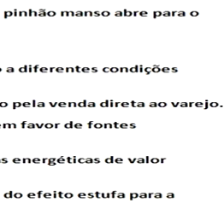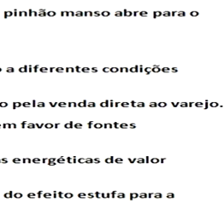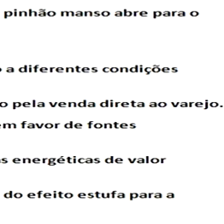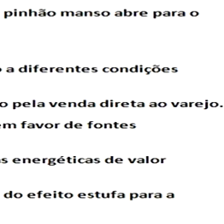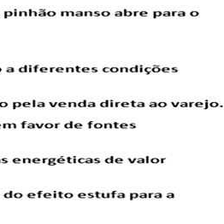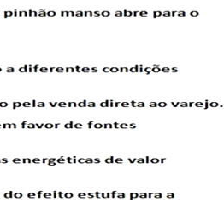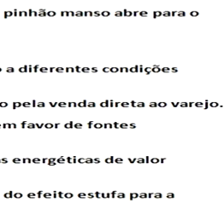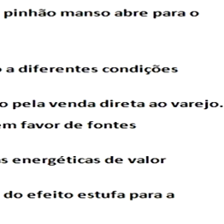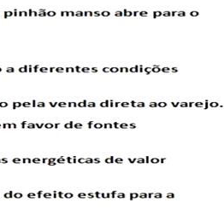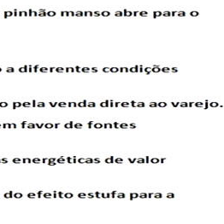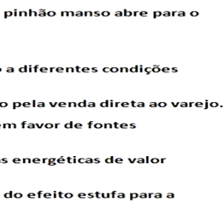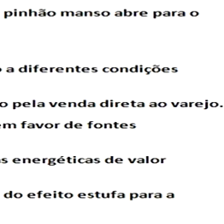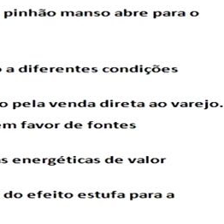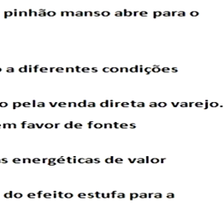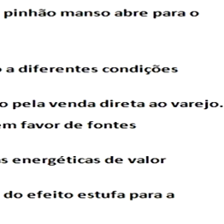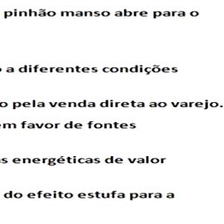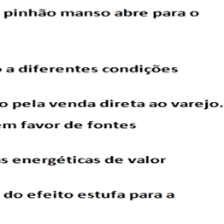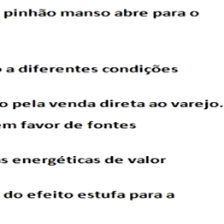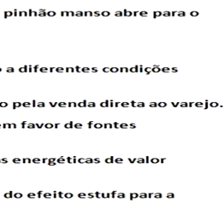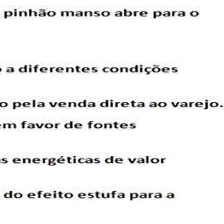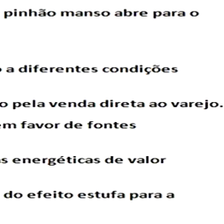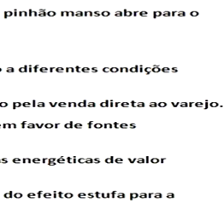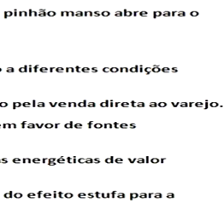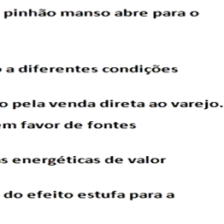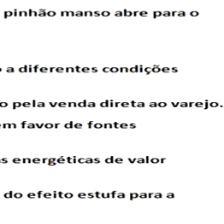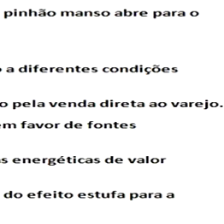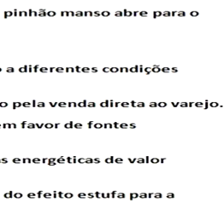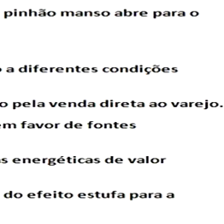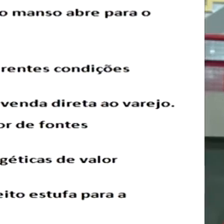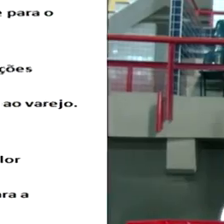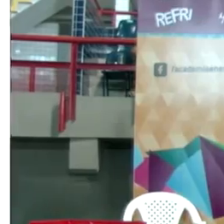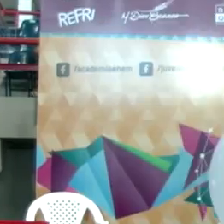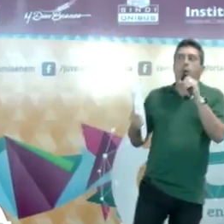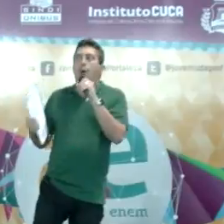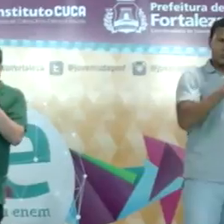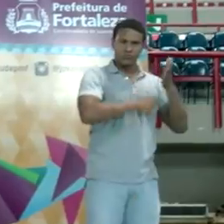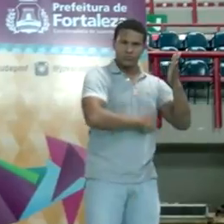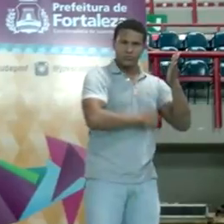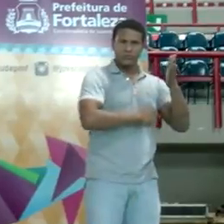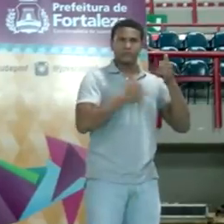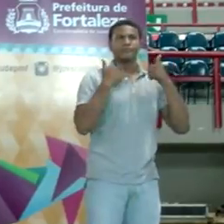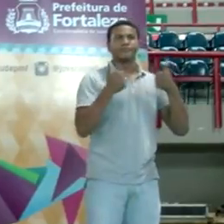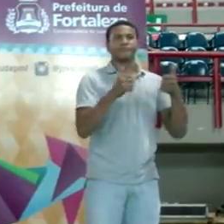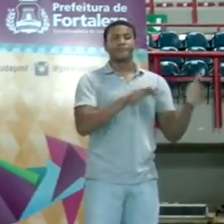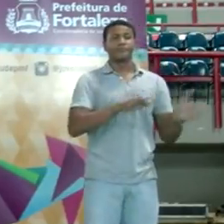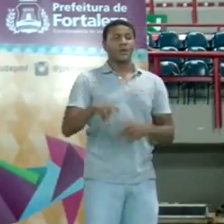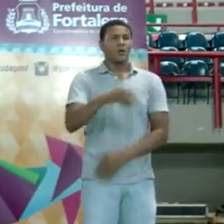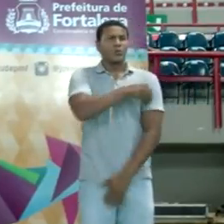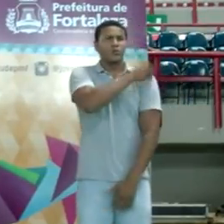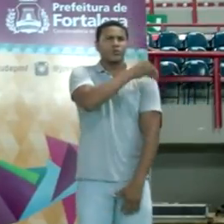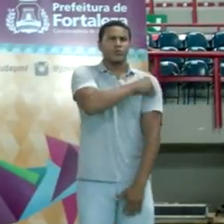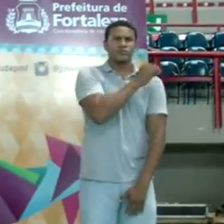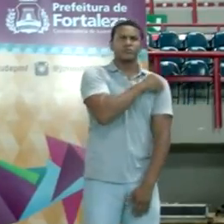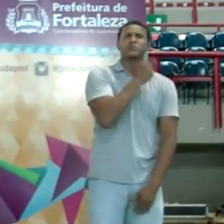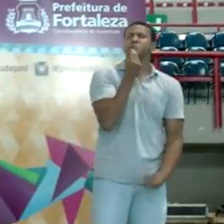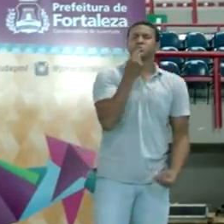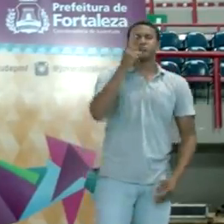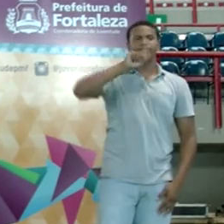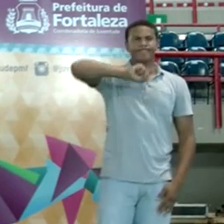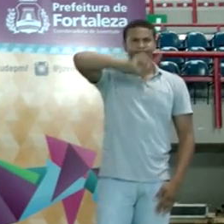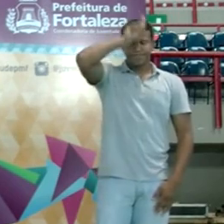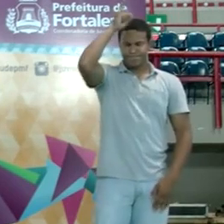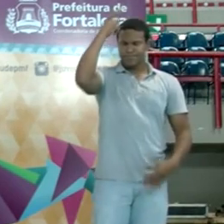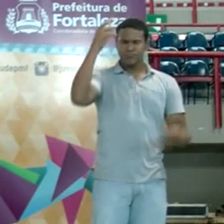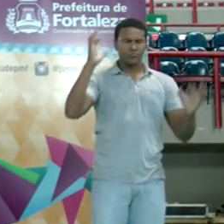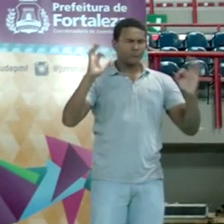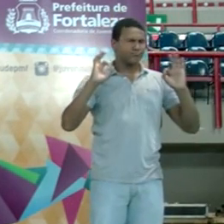o biodiesel. As duas invenções são patentes brasileiras. O álcool, ele foi uma invenção fantástica,